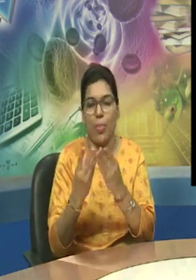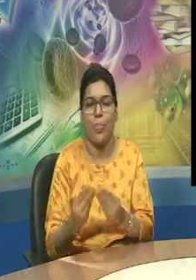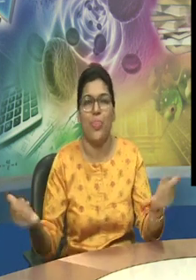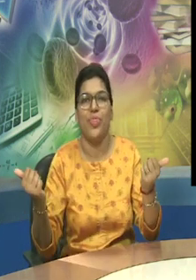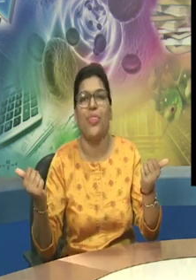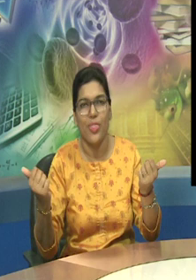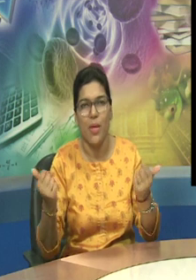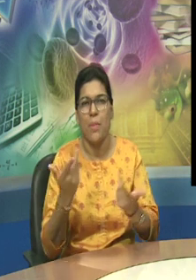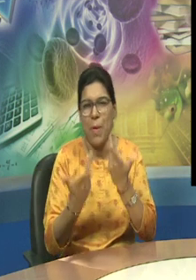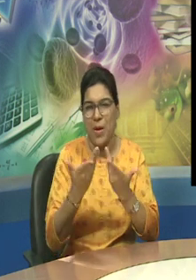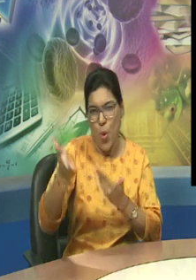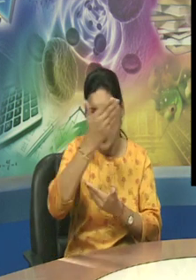वे कहते हैं,